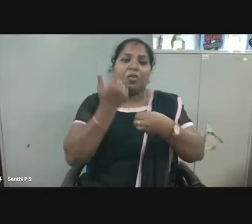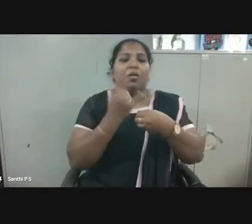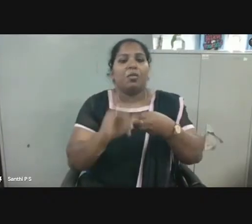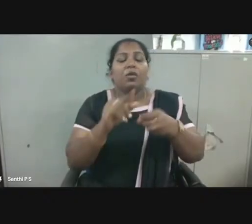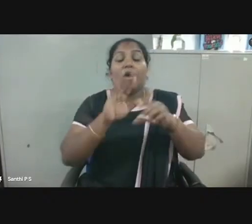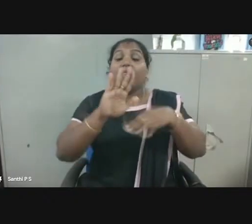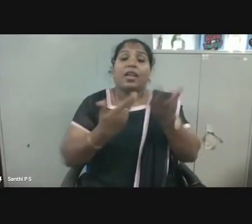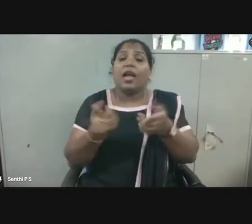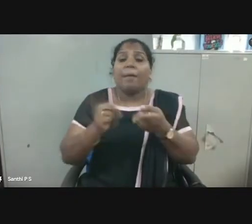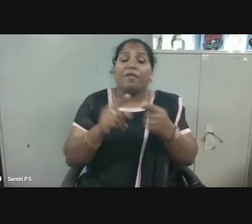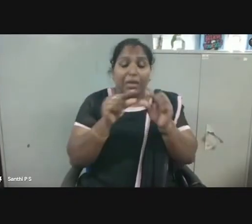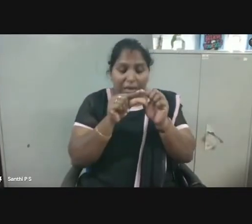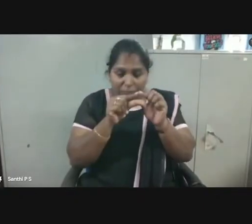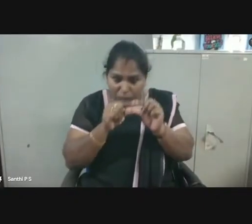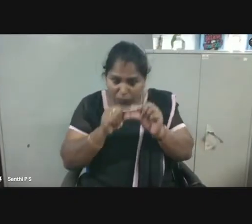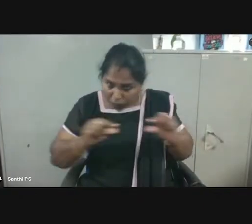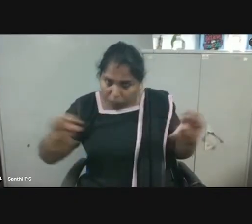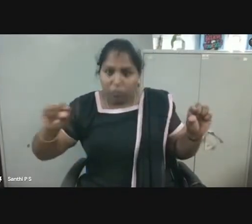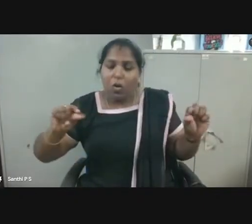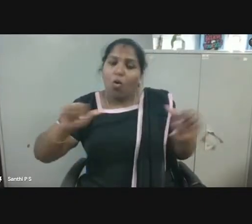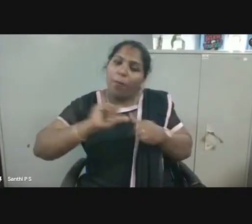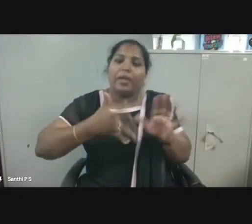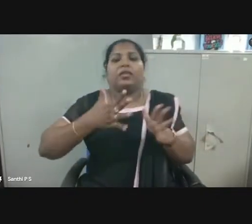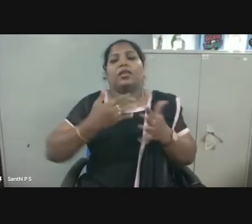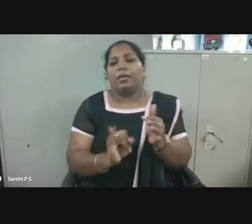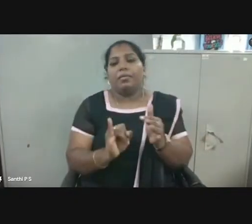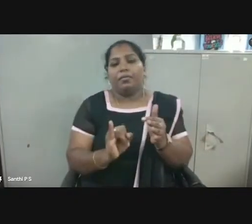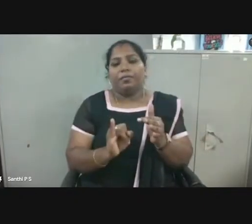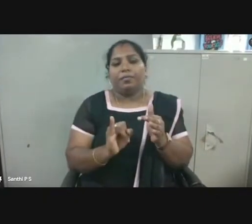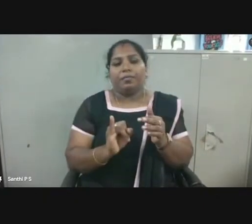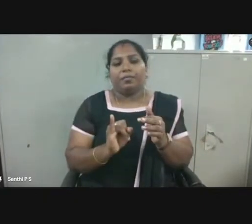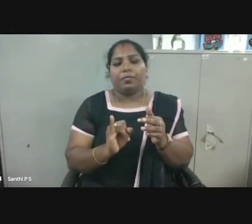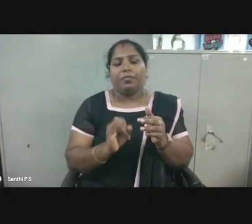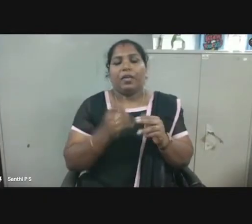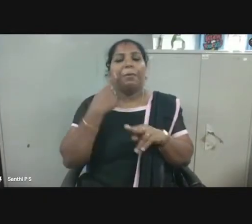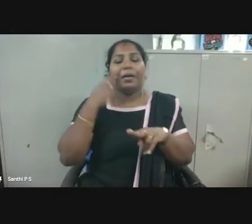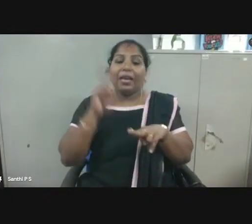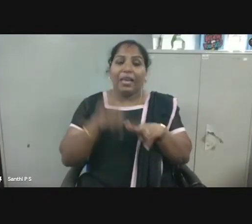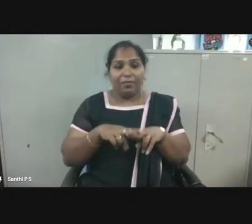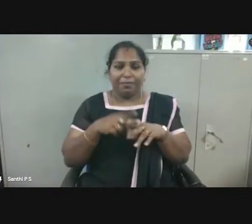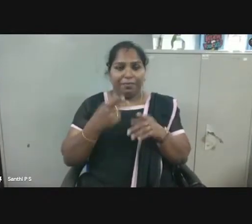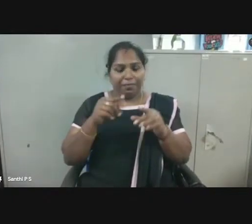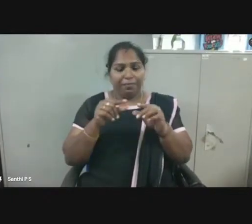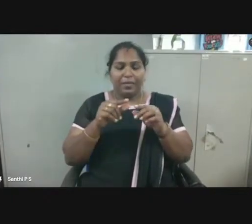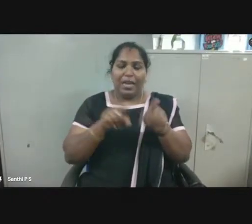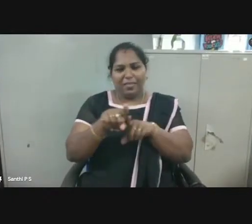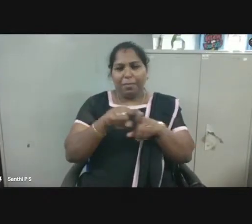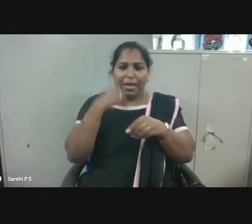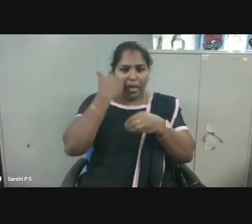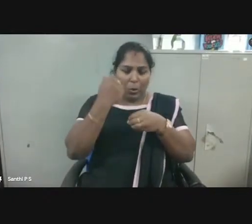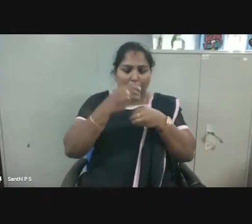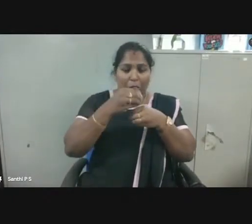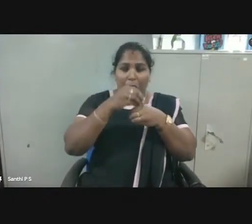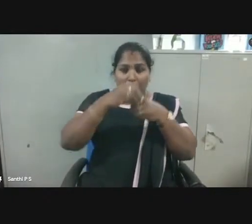വരും. കാരണം ഈ സപ്പോർട്ട് ഉണ്ടെങ്കിൽ മാത്രമേ ഈ കുഴലിന് നിൽക്കാൻ പറ്റുള്ളൂ. ഇങ്ങനെ ഈ കുഴല് കേടായി പോകും തോറും ഓരോരോ